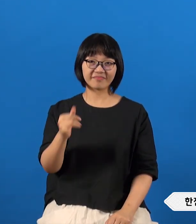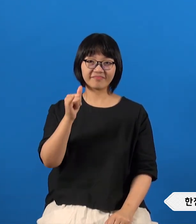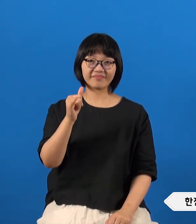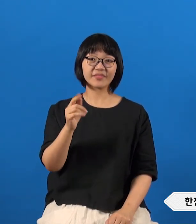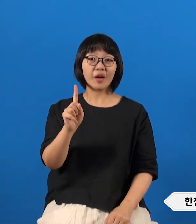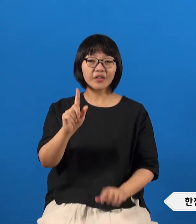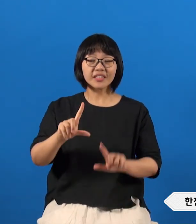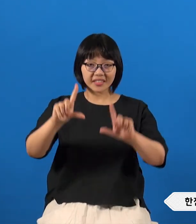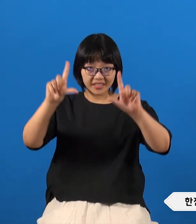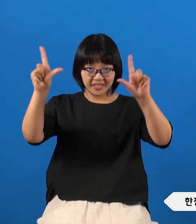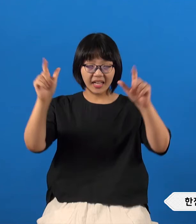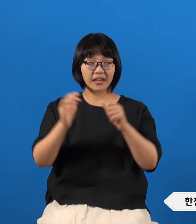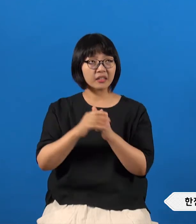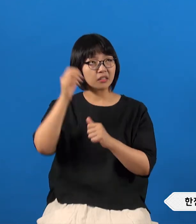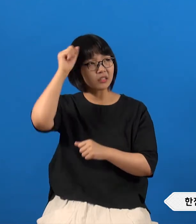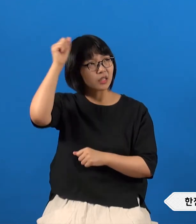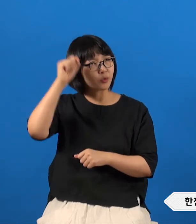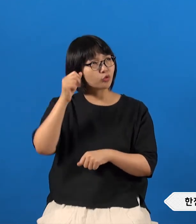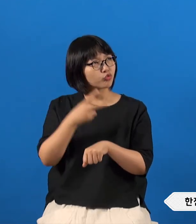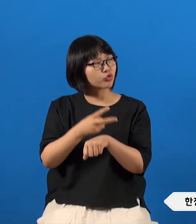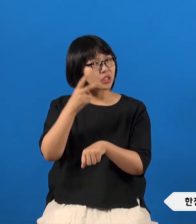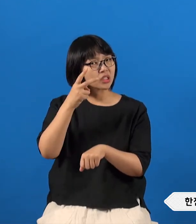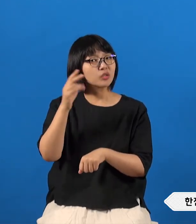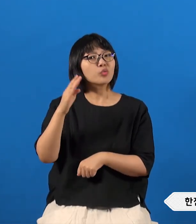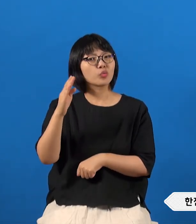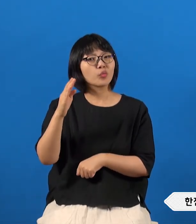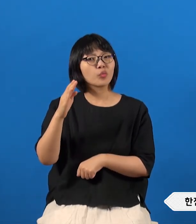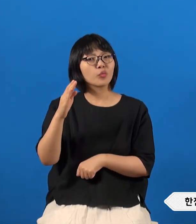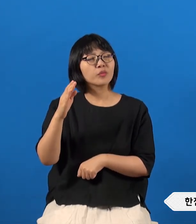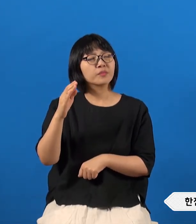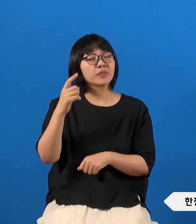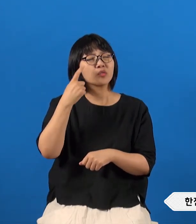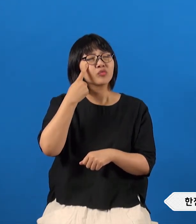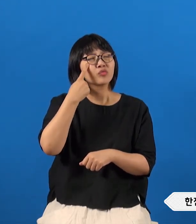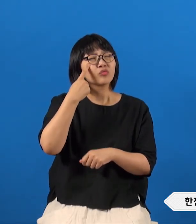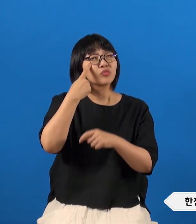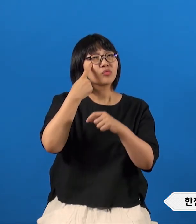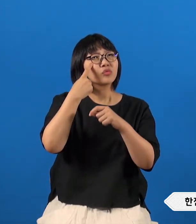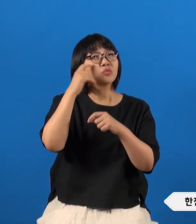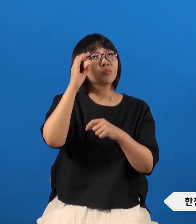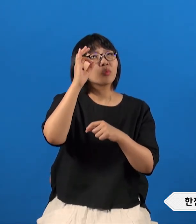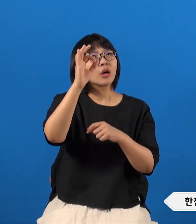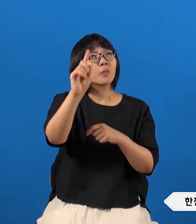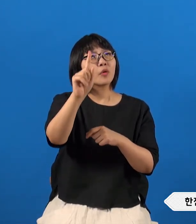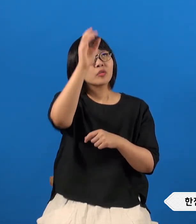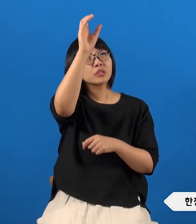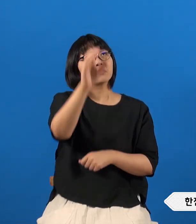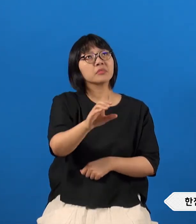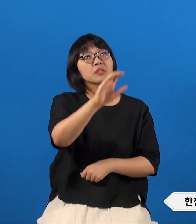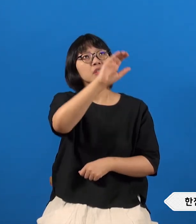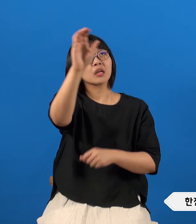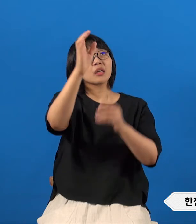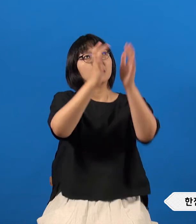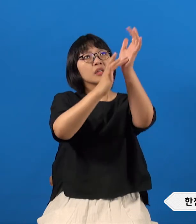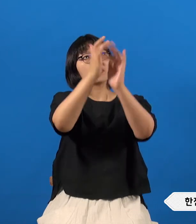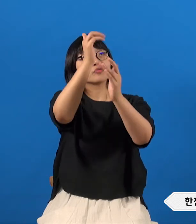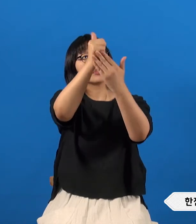그러던 어느 날 새벽 2시였습니다. 눈앞에 십자가에 달리신 주님이